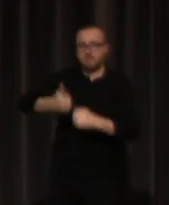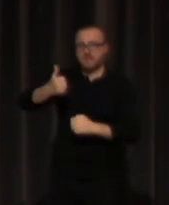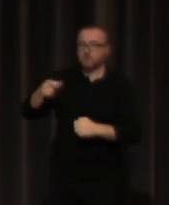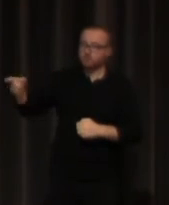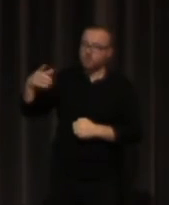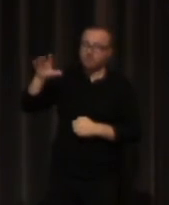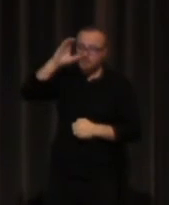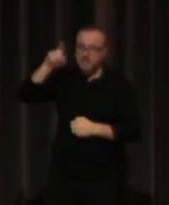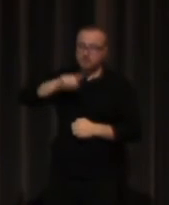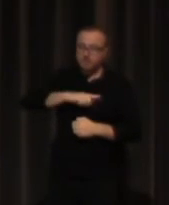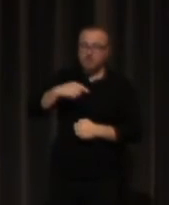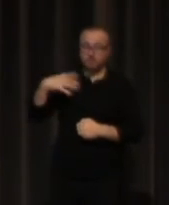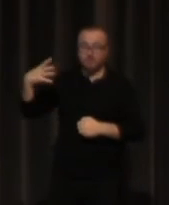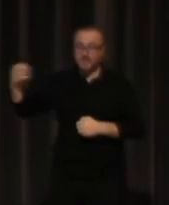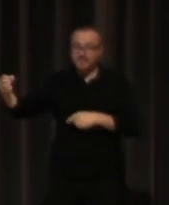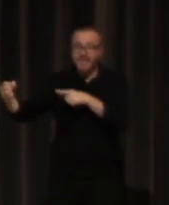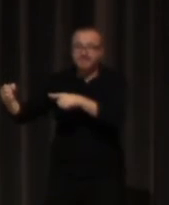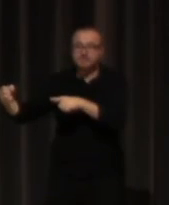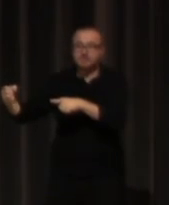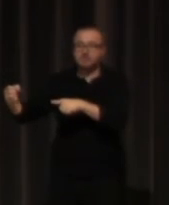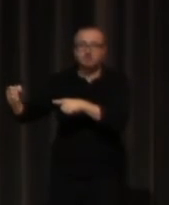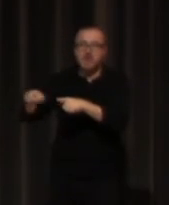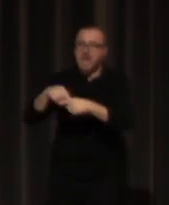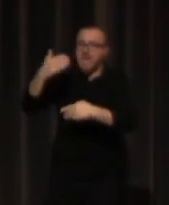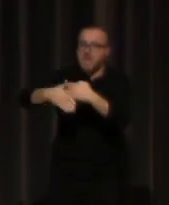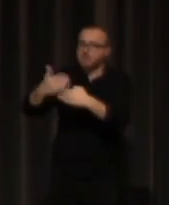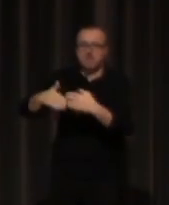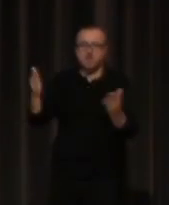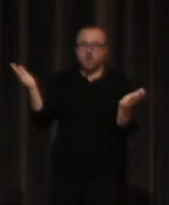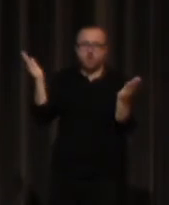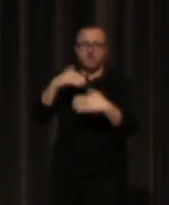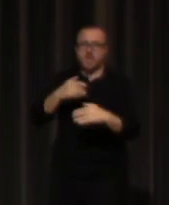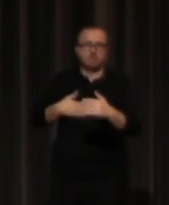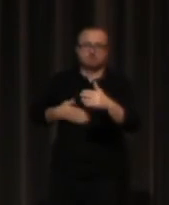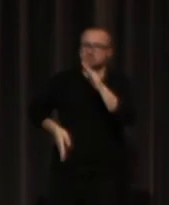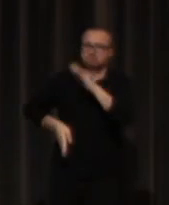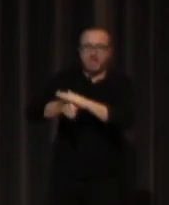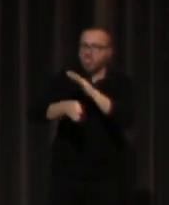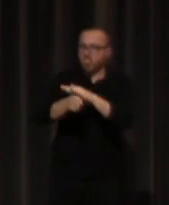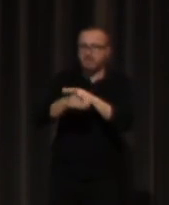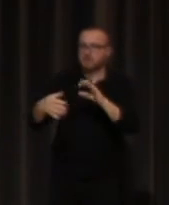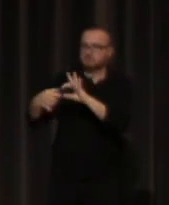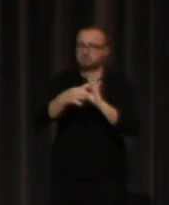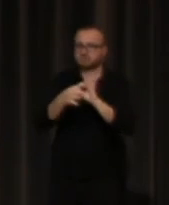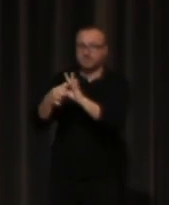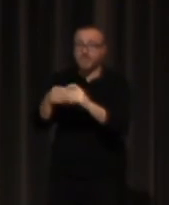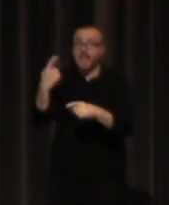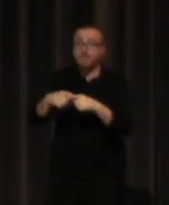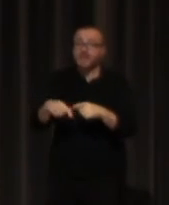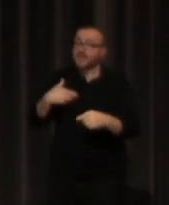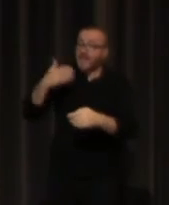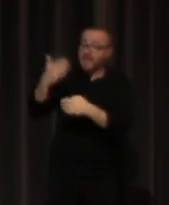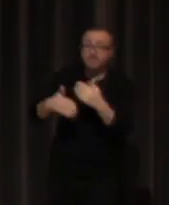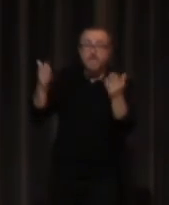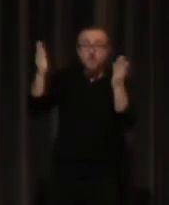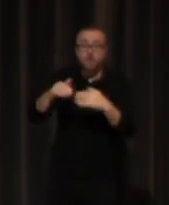i entenc, farà que no tindrem límits, podrem arribar on vulguem, perquè realment mai podem posar